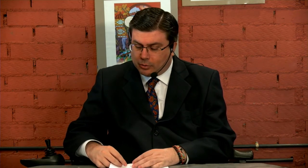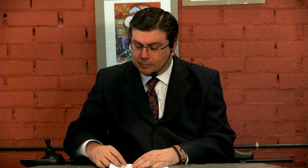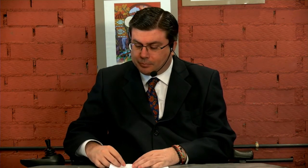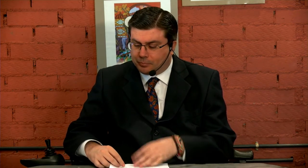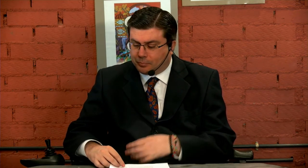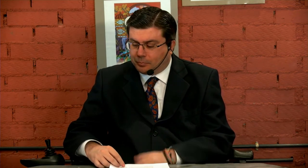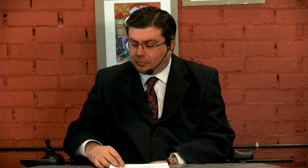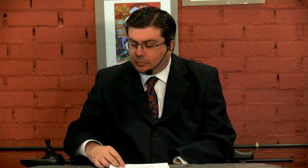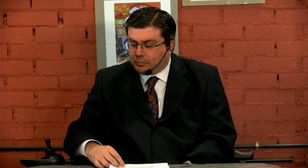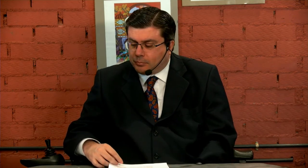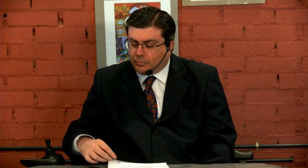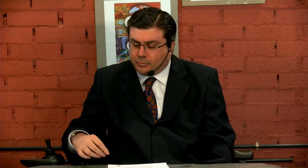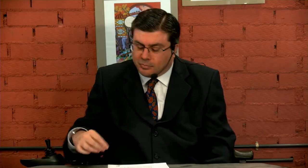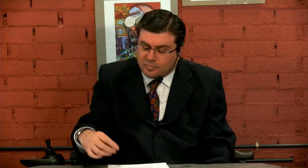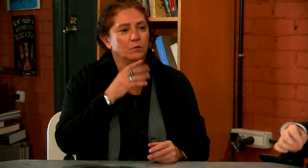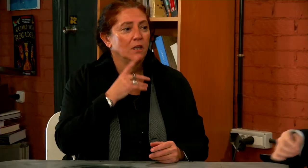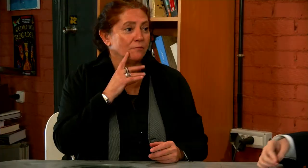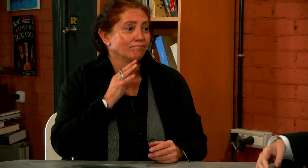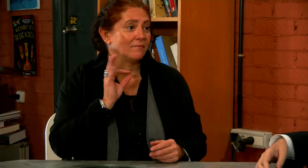de esto.